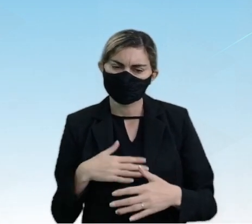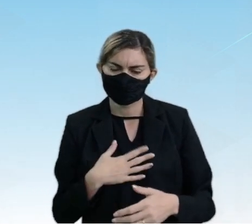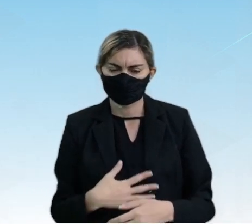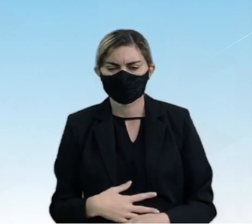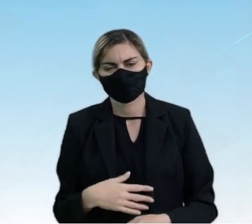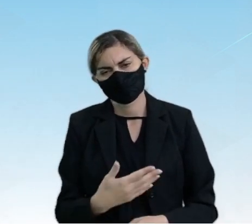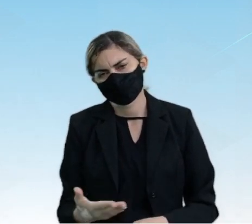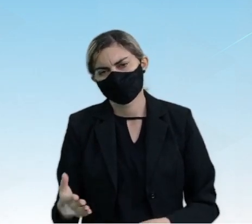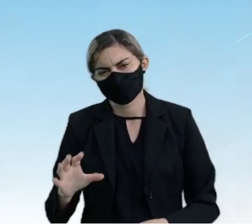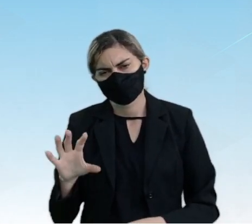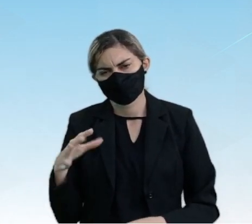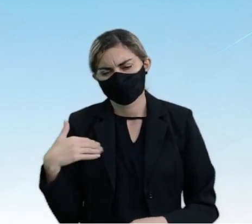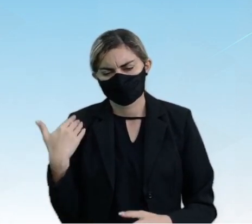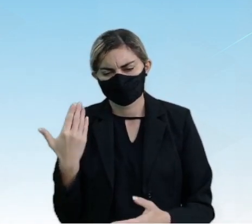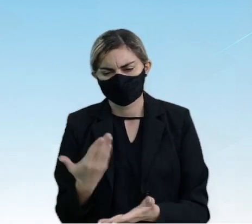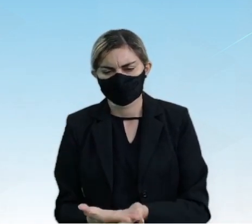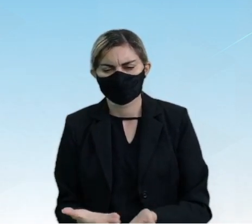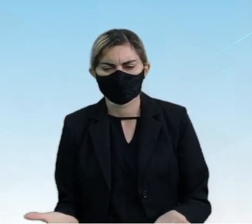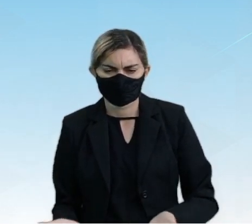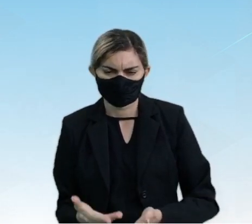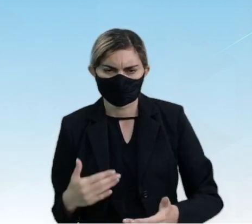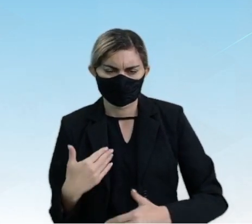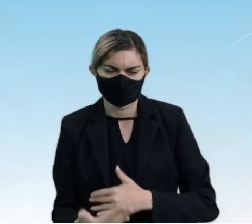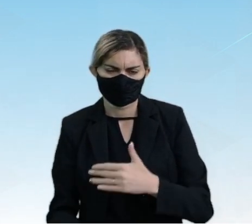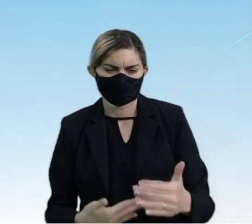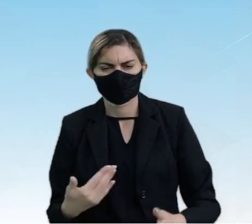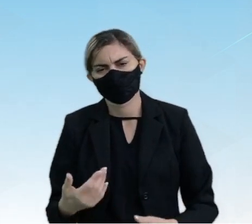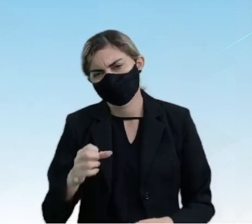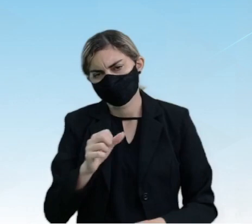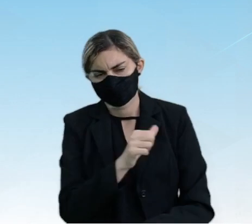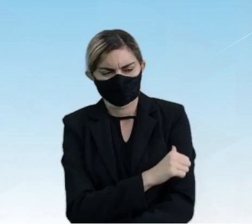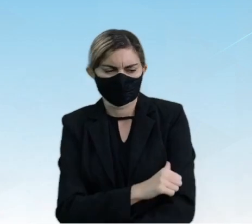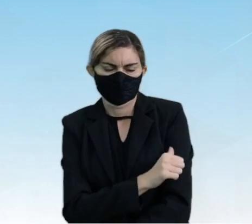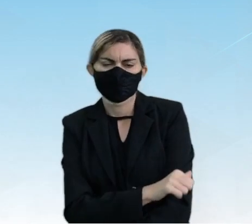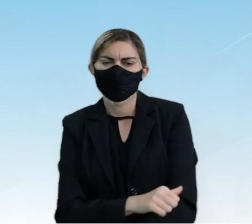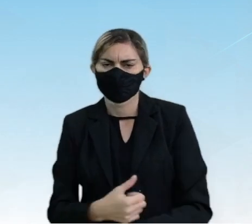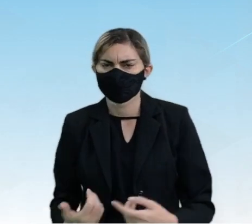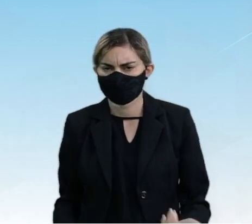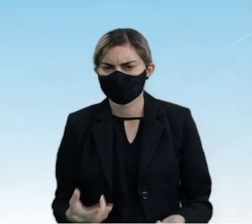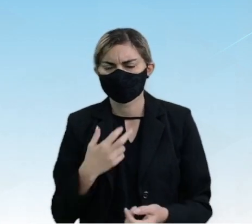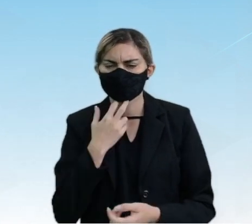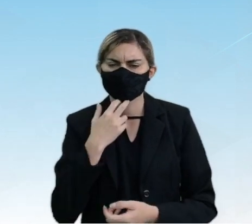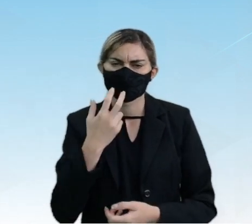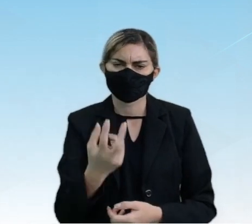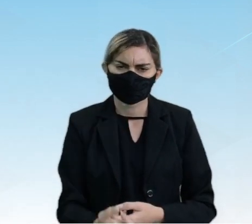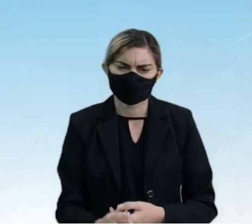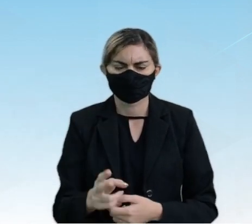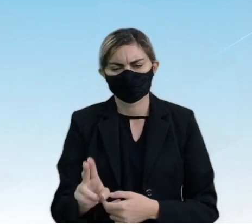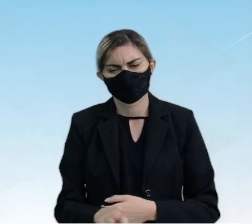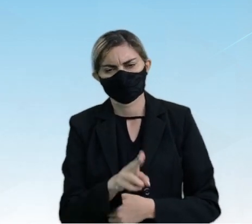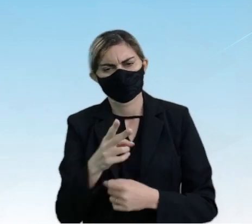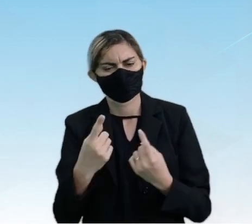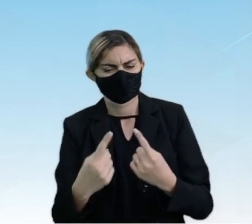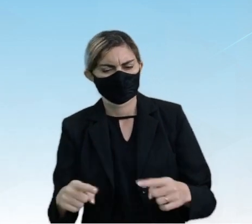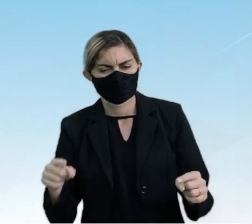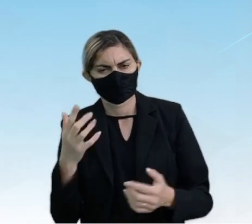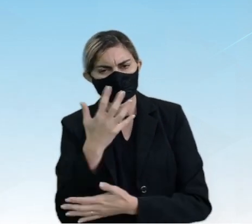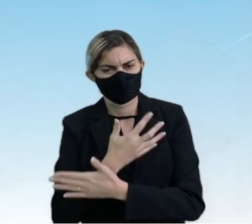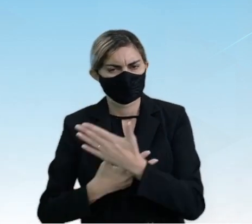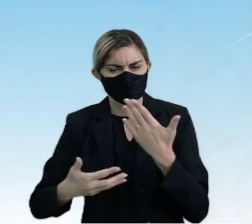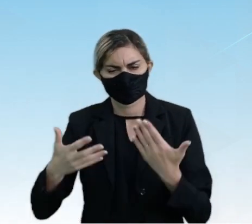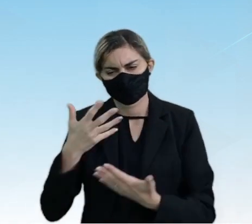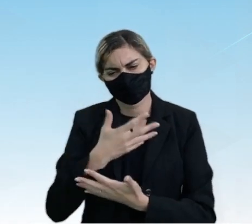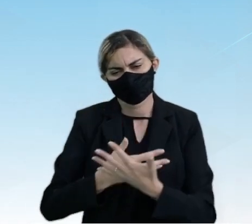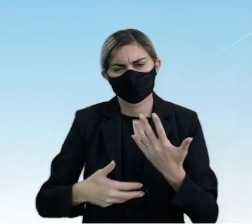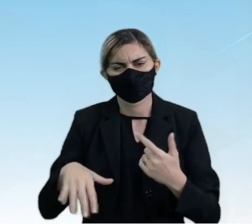Isso acontece até hoje e foi desenvolvido pelo método sueco. Tá? E os comandos de voz, né? Ou seja, a utilização de música, tudo isso foi